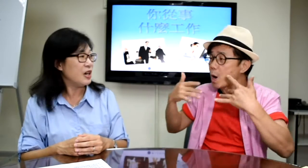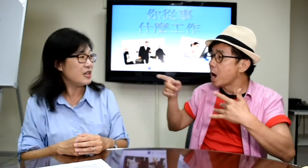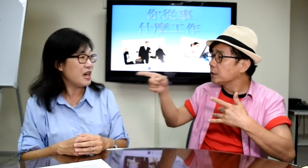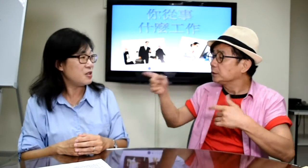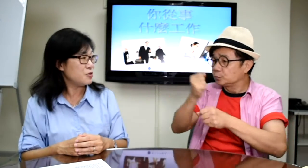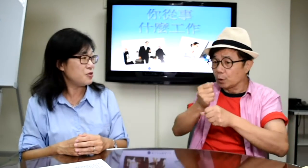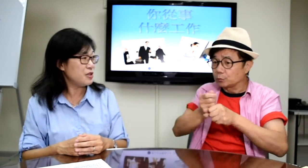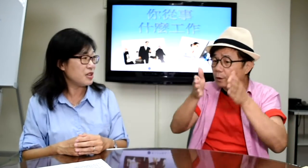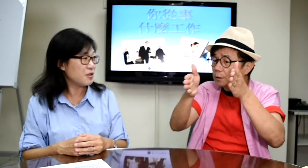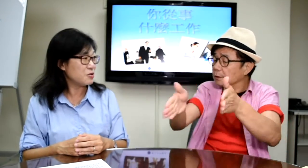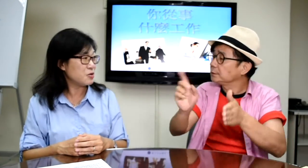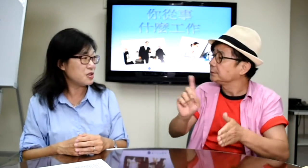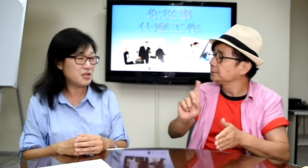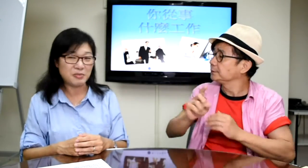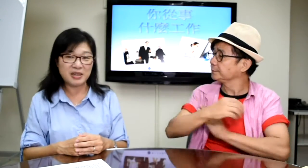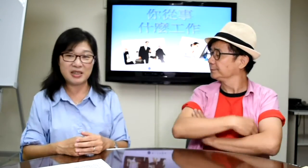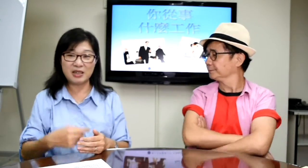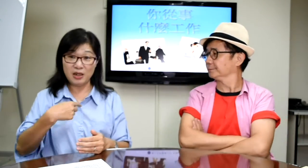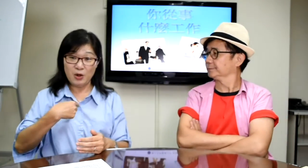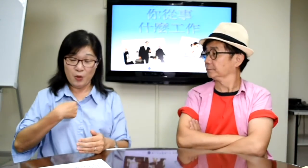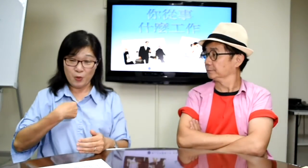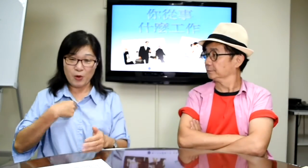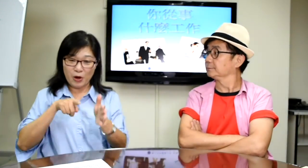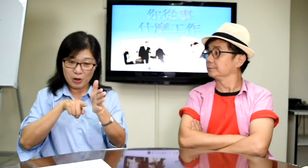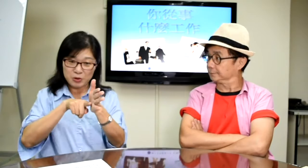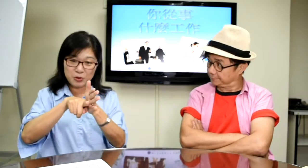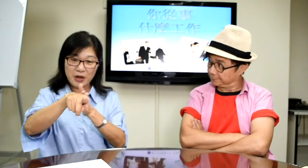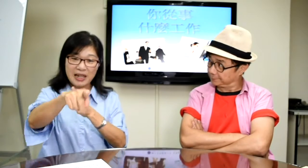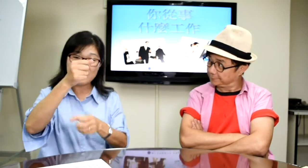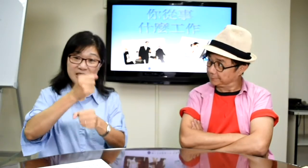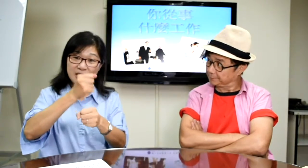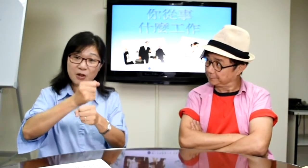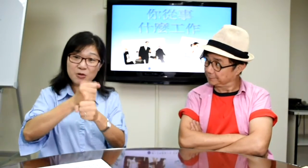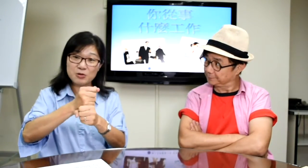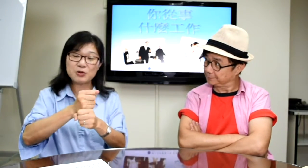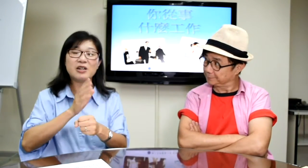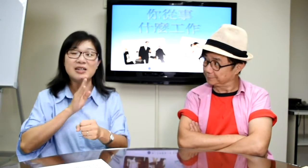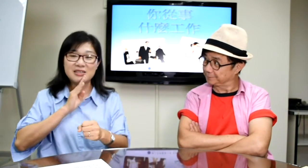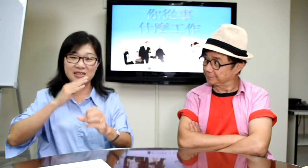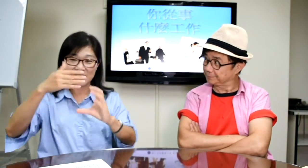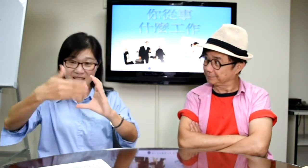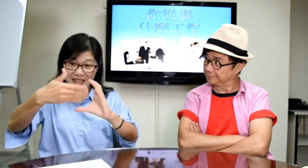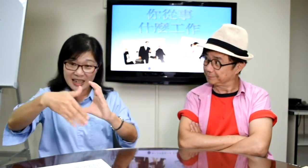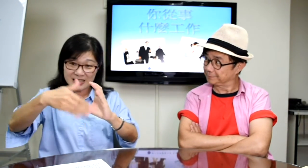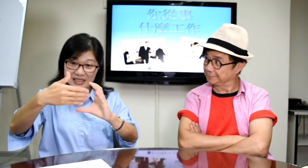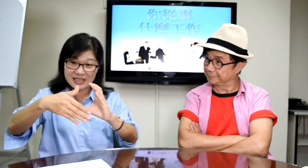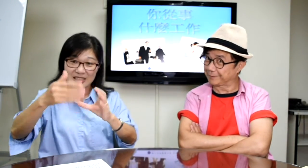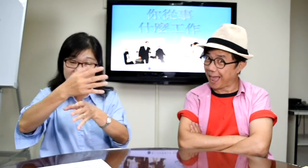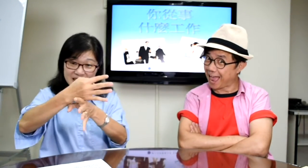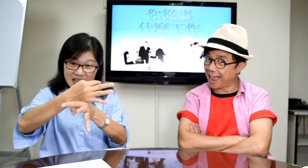那如君，你的工作是什么呢？我专职的工作是电视节